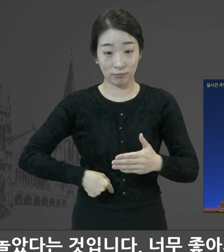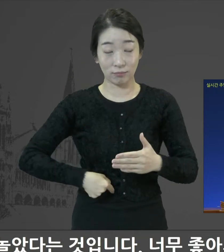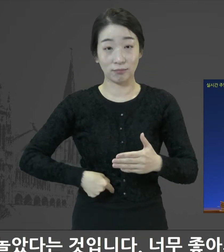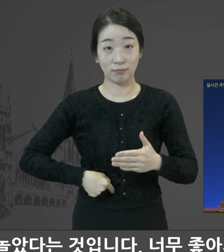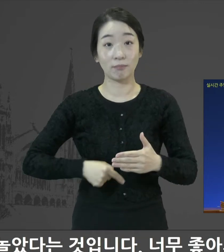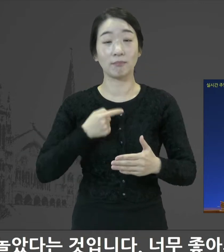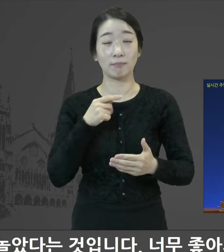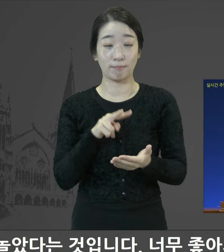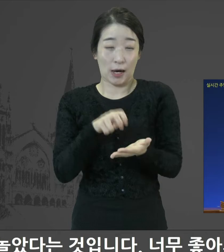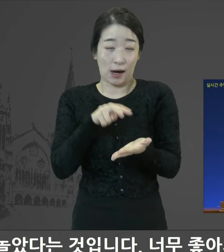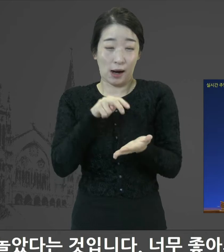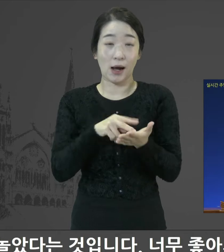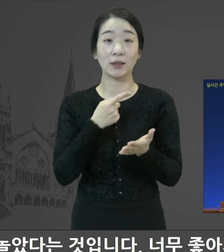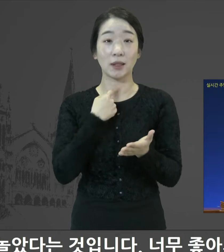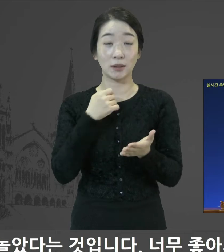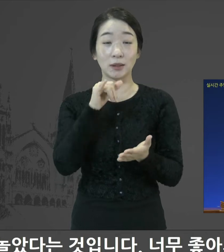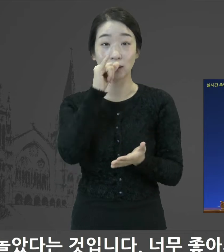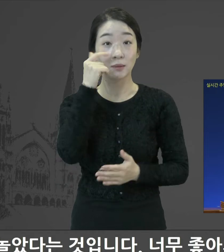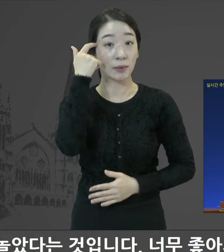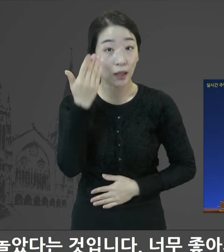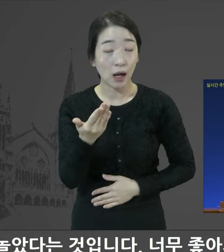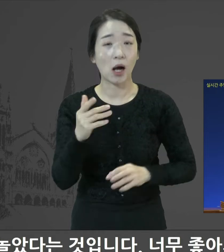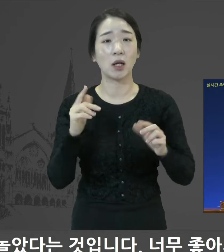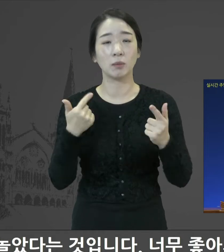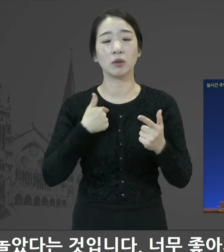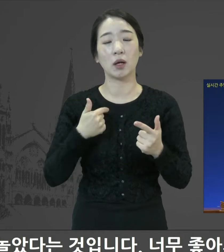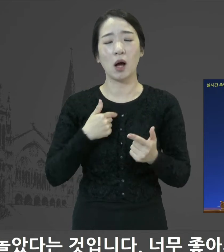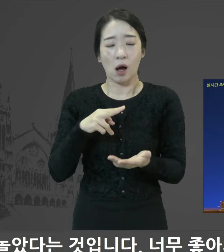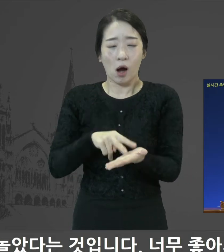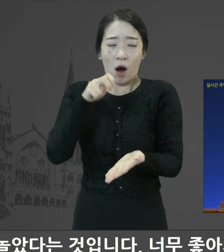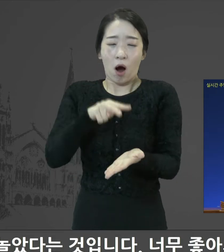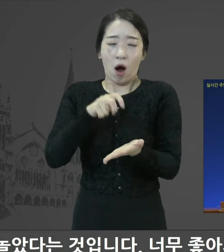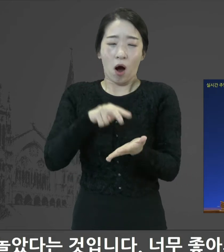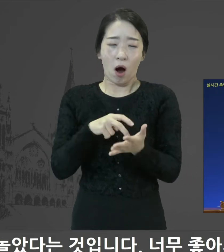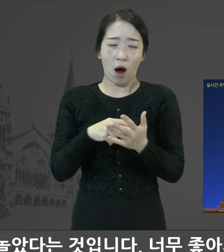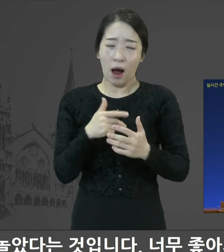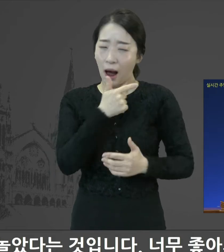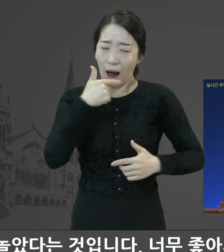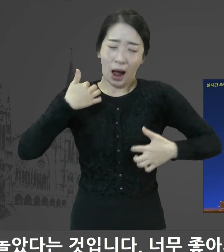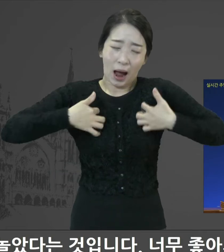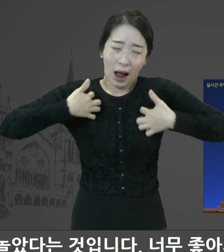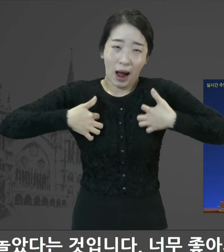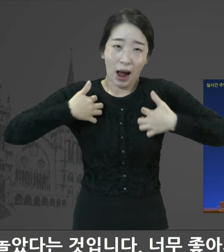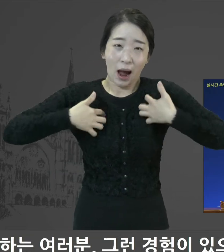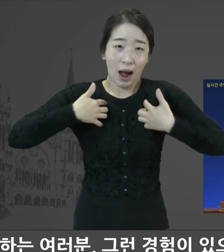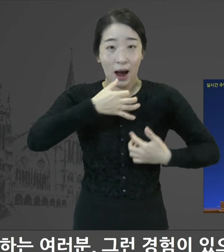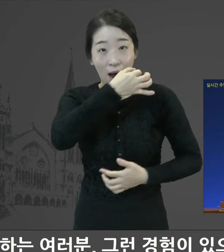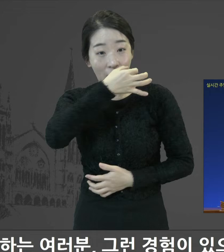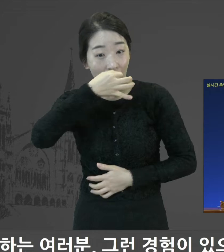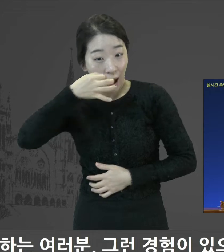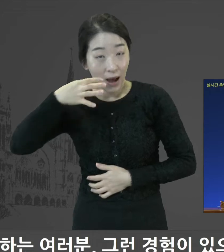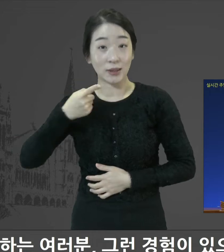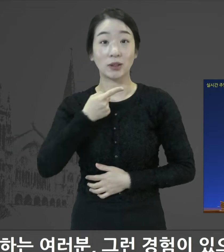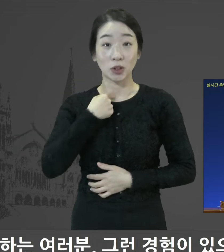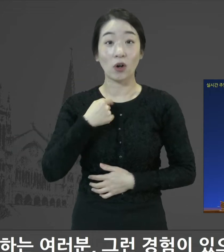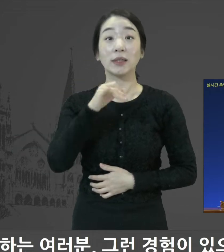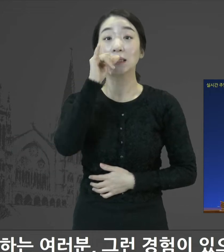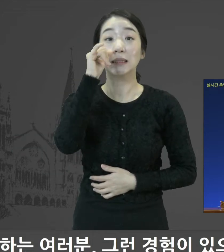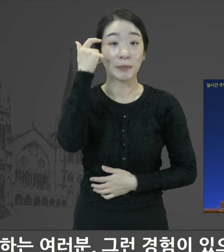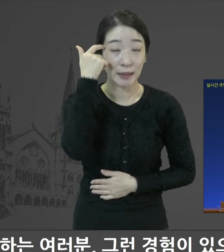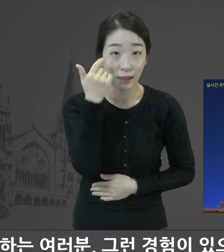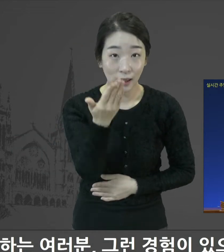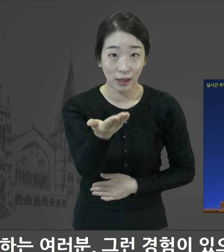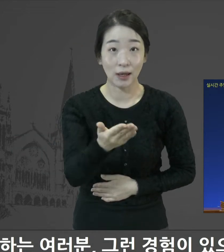있으셨겠죠. 최근에 정말 껑충껑충 뛸 정도로 기뻤던 것, 그런 기쁨 가지신 적